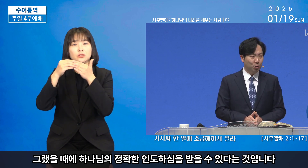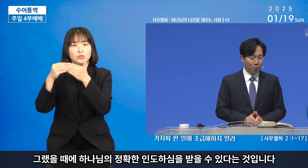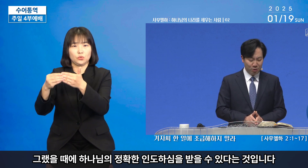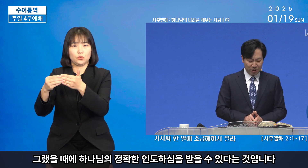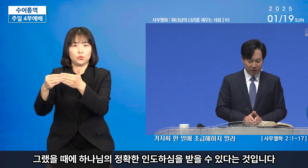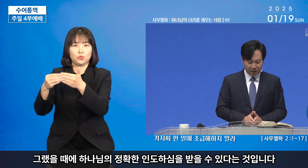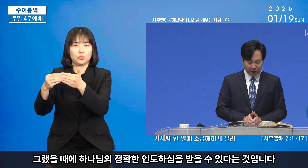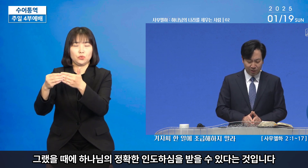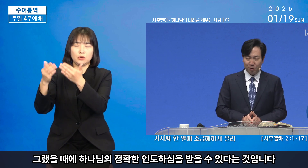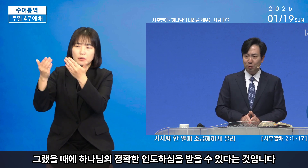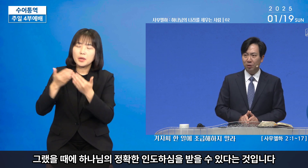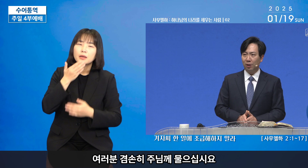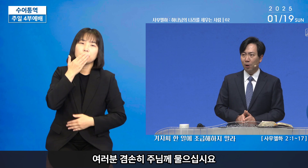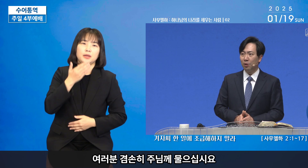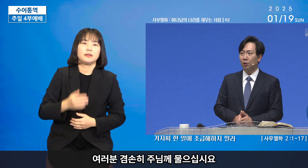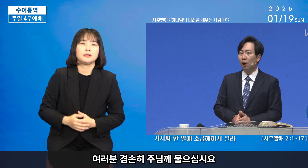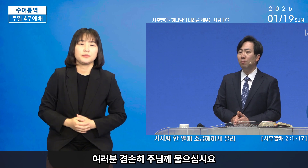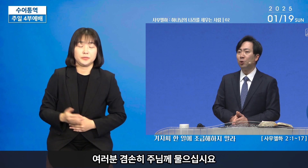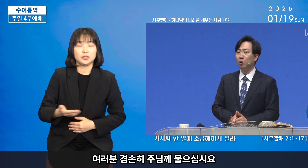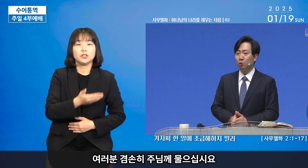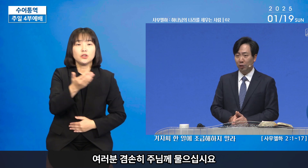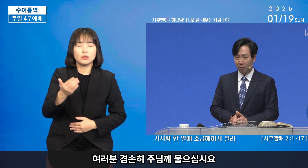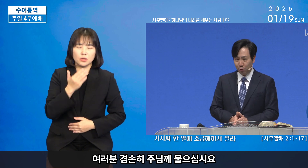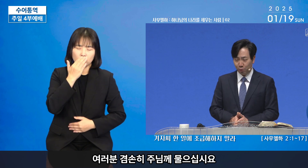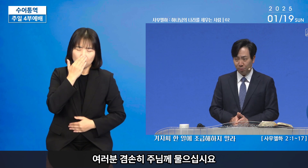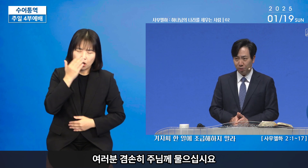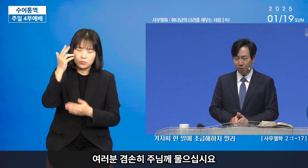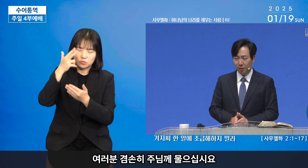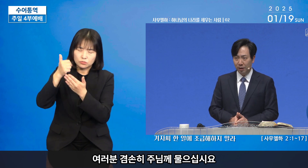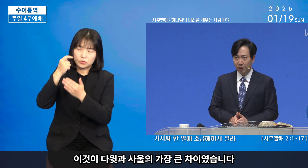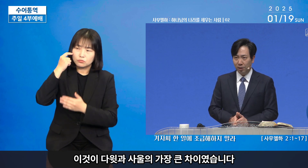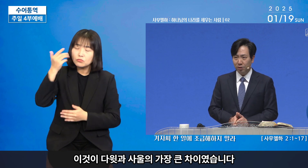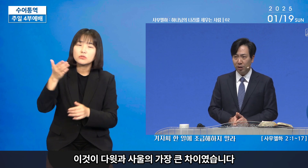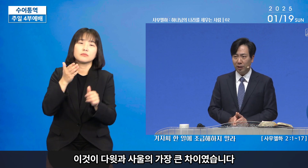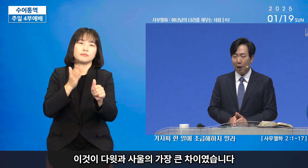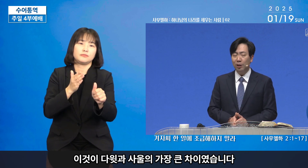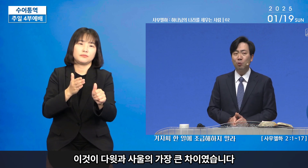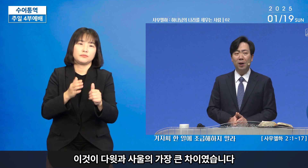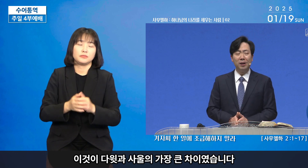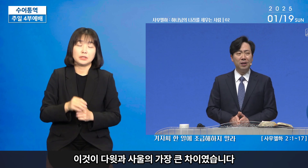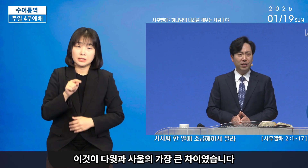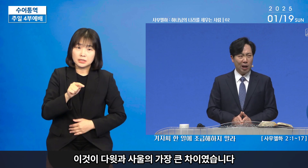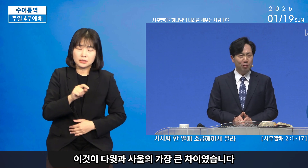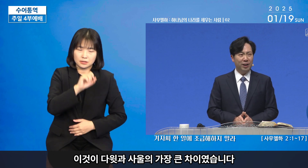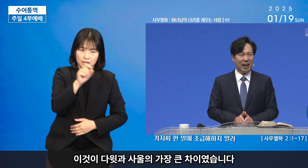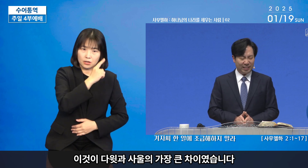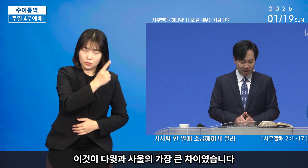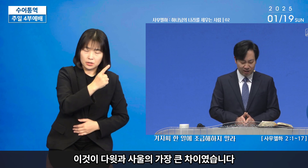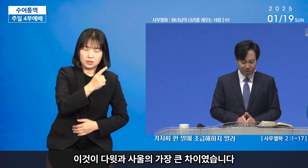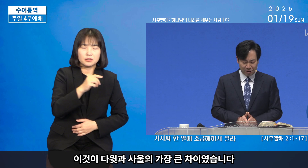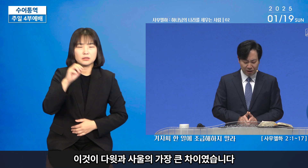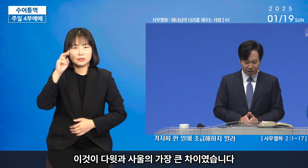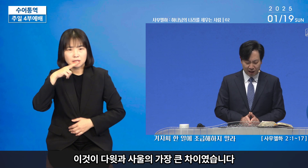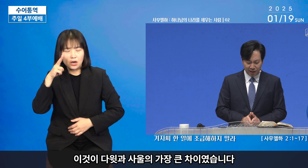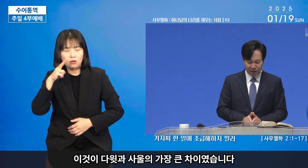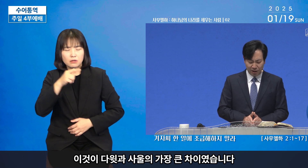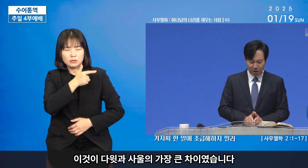받을 수 있다는 것입니다. 여러분, 겸손히 주님께 물으십시오. 이것이 다윗과 사울의 가장